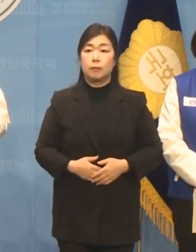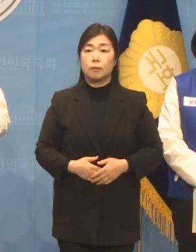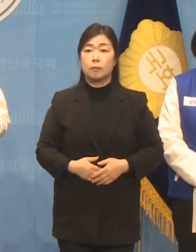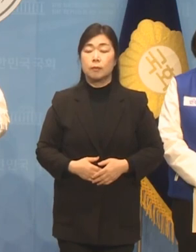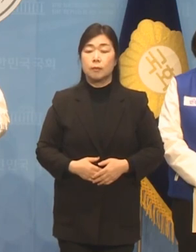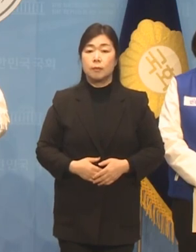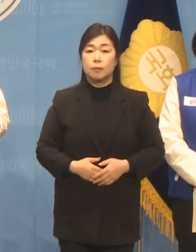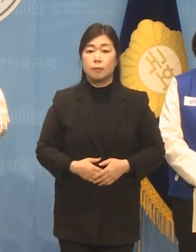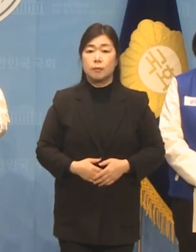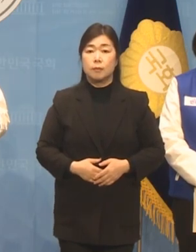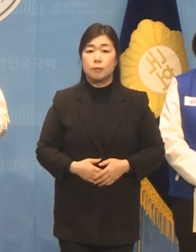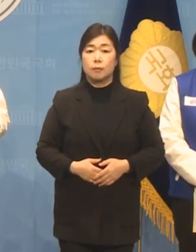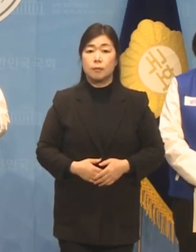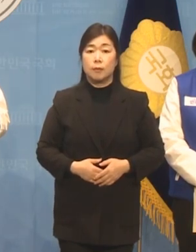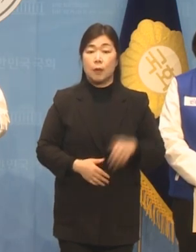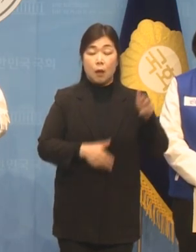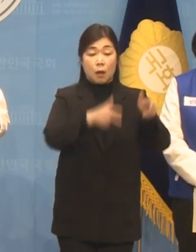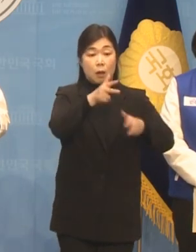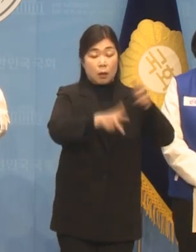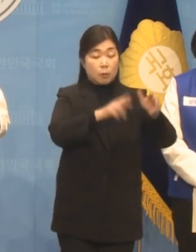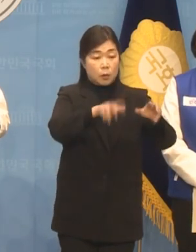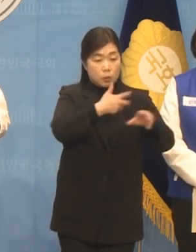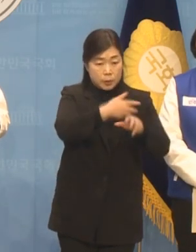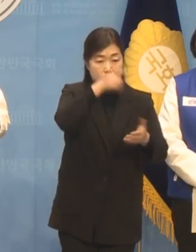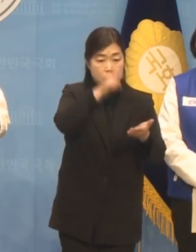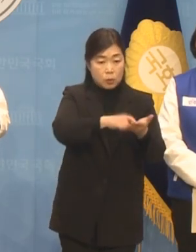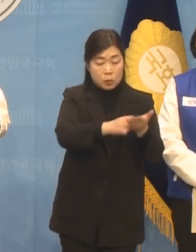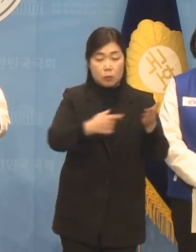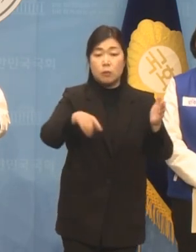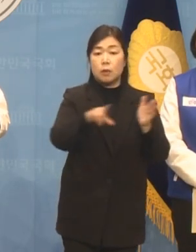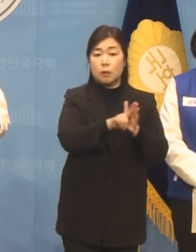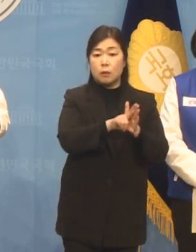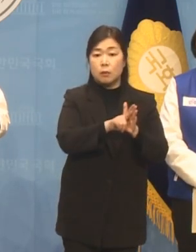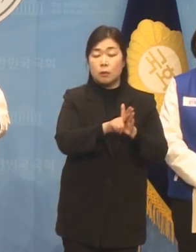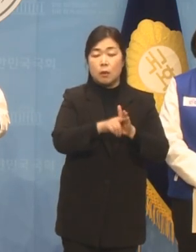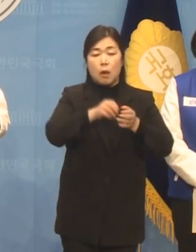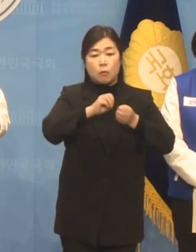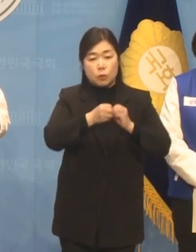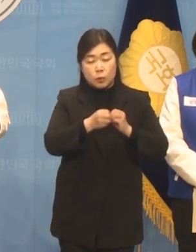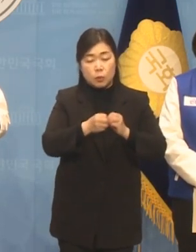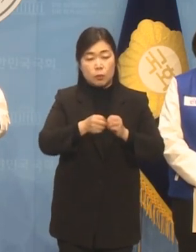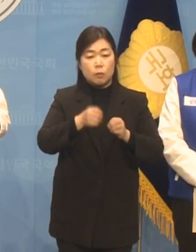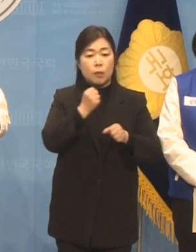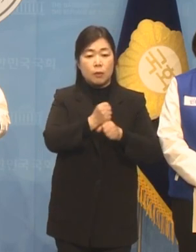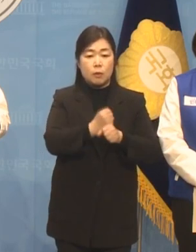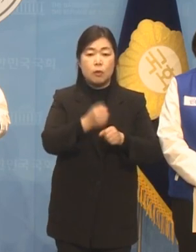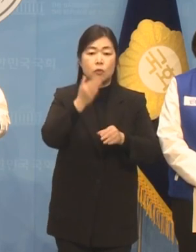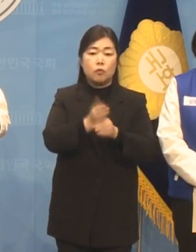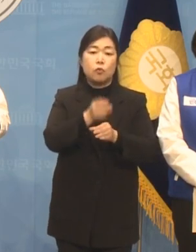제안은 산업 혁신 촉진을 위해 부품 중소기업과